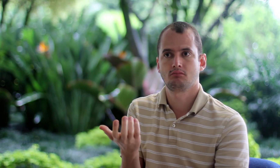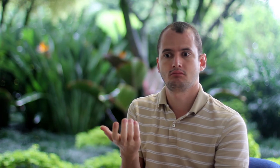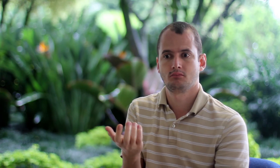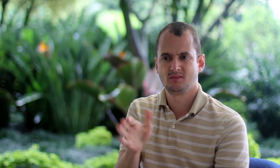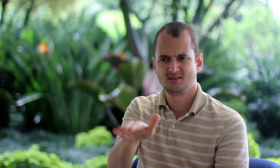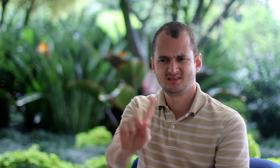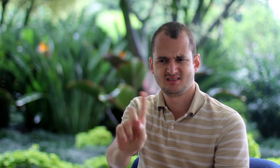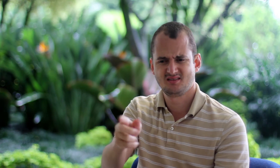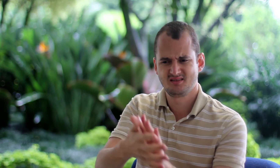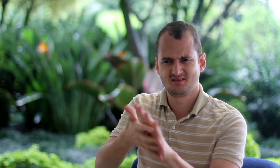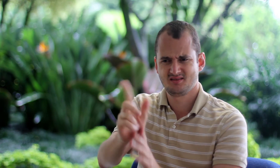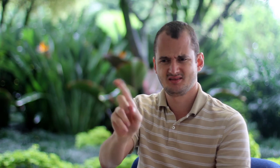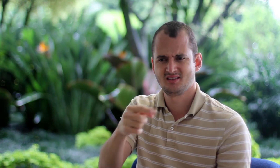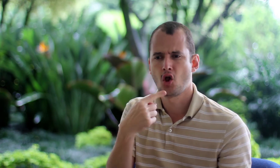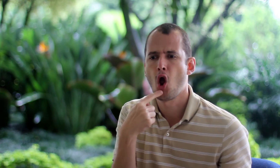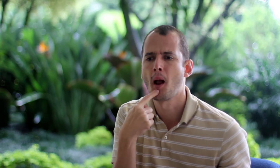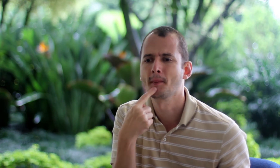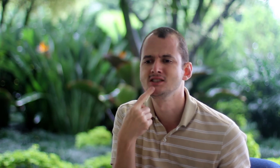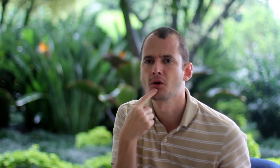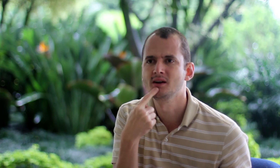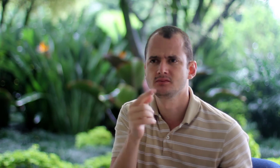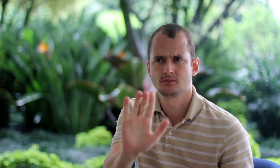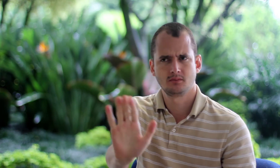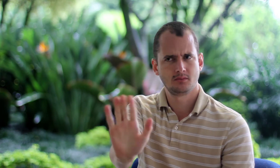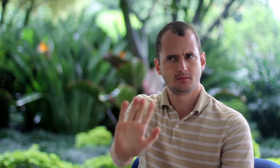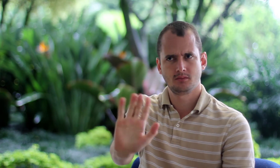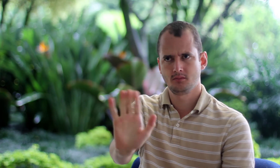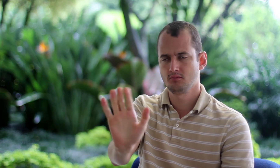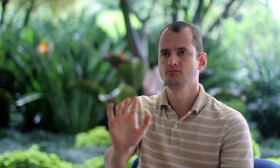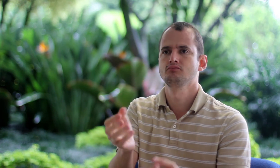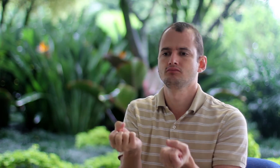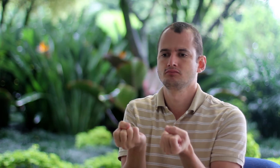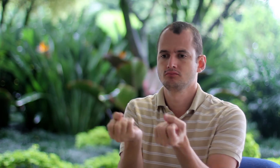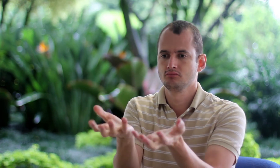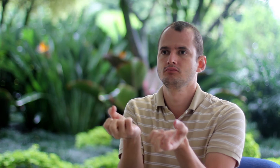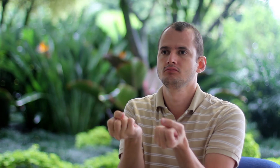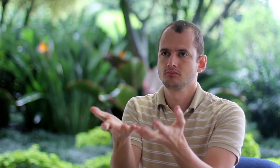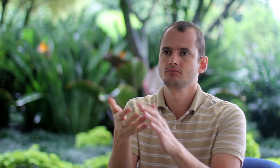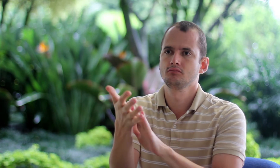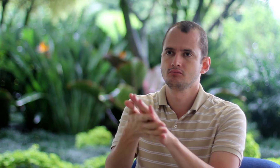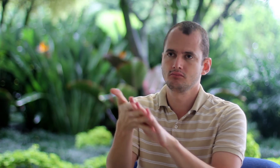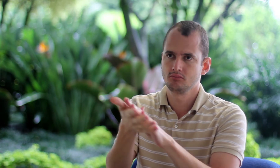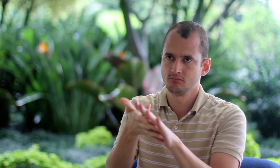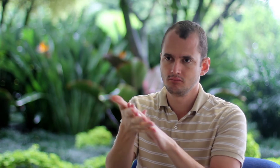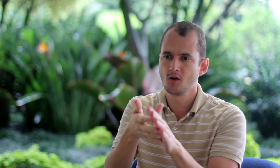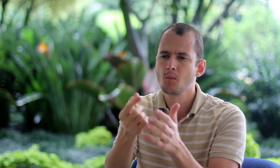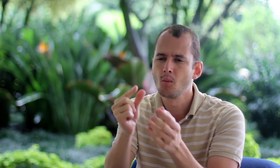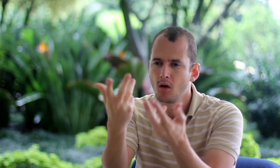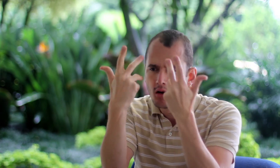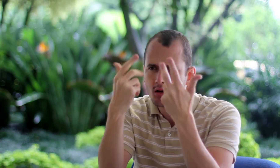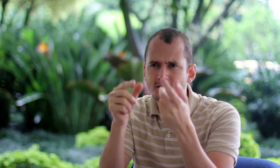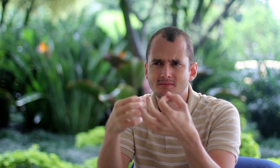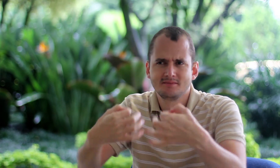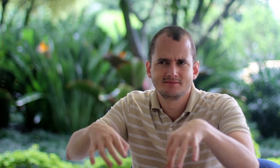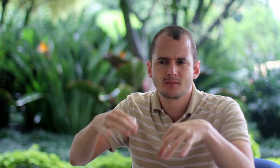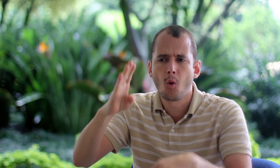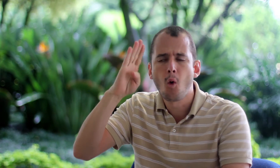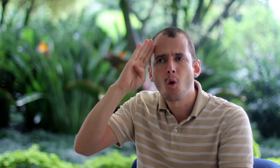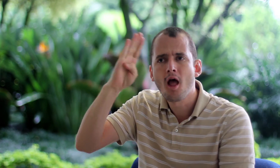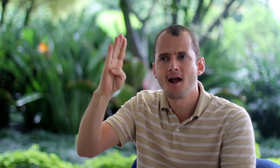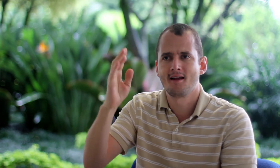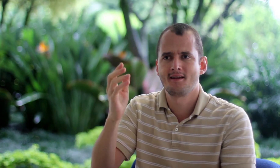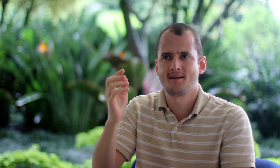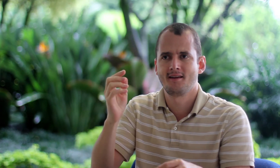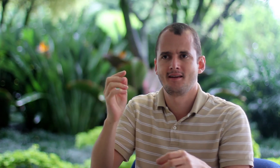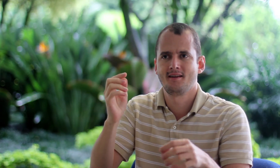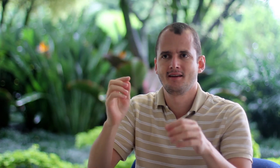trabajar. Deme esa oportunidad. No me hablen así. Traten de hacer señas, un poquitico